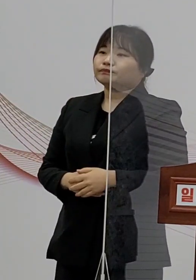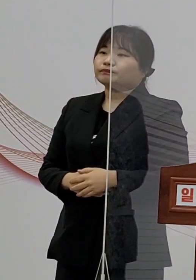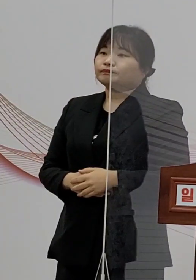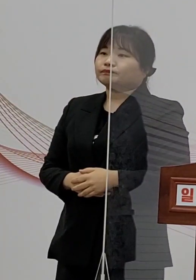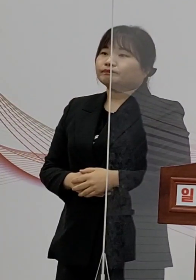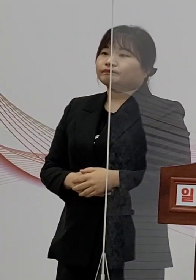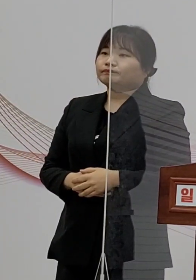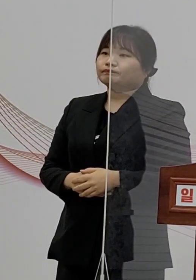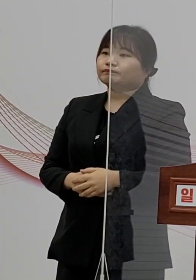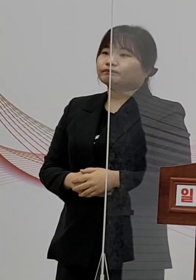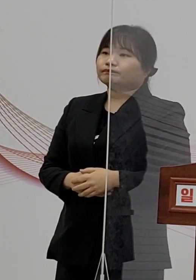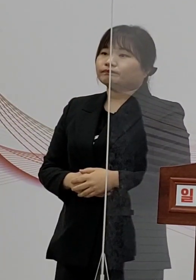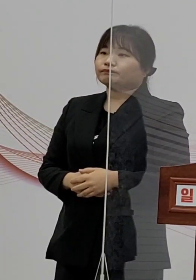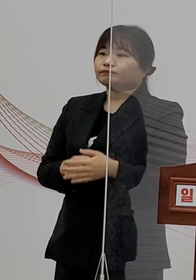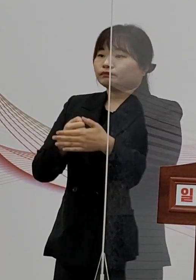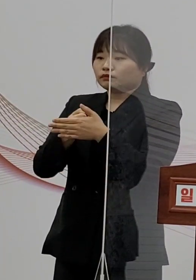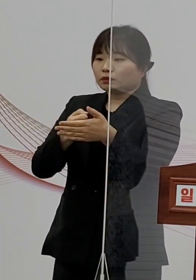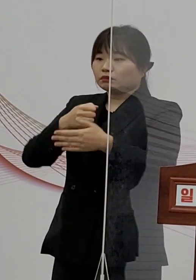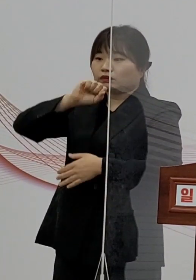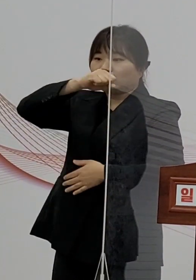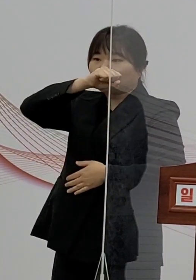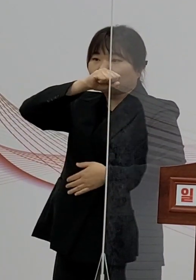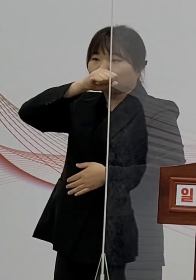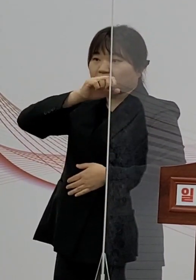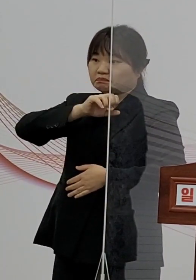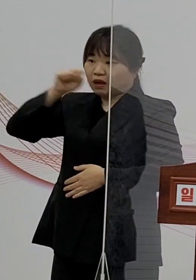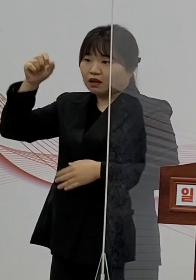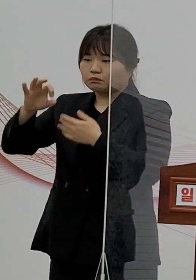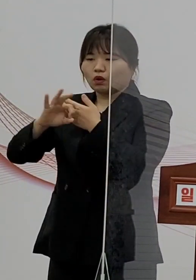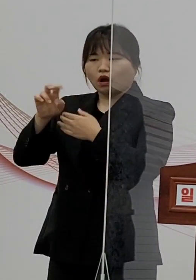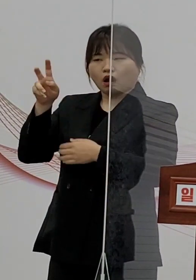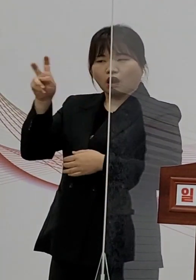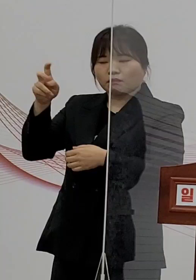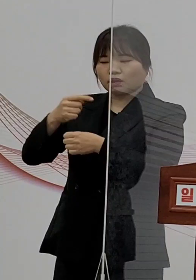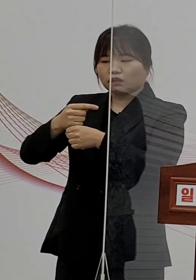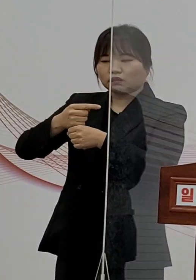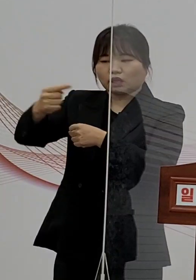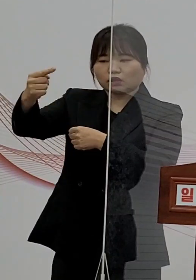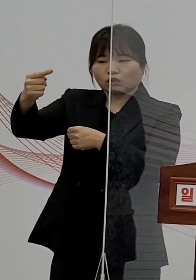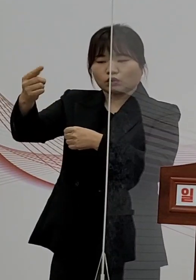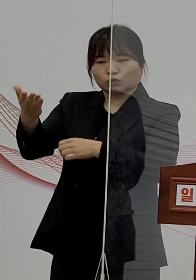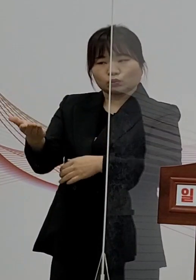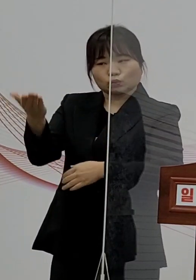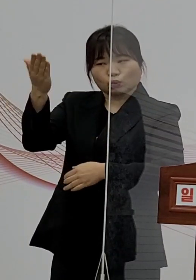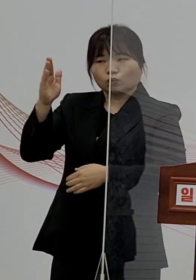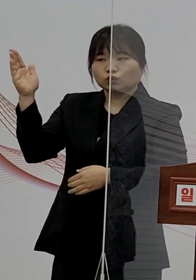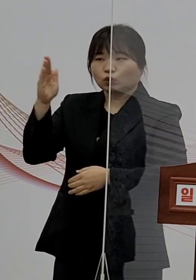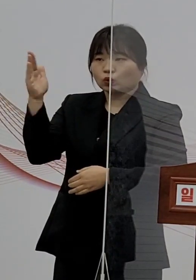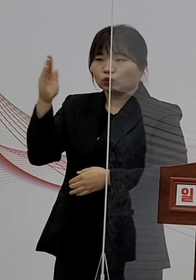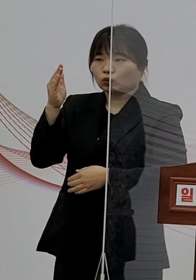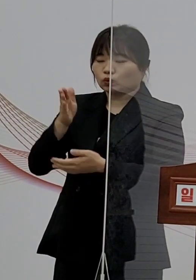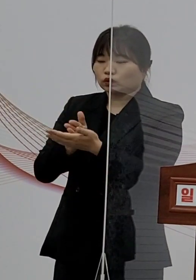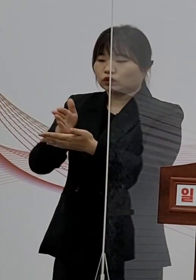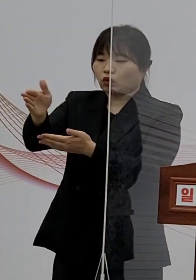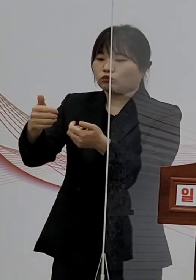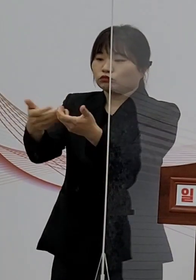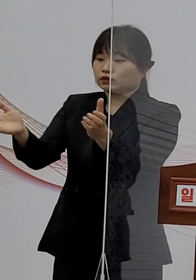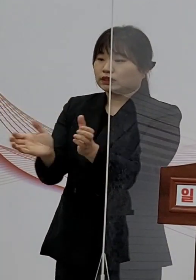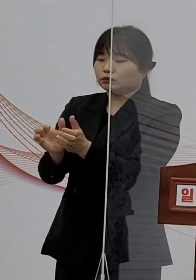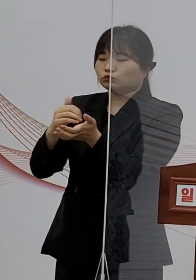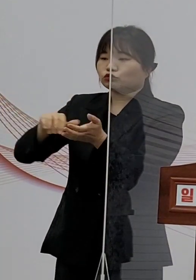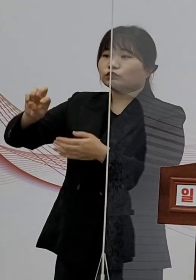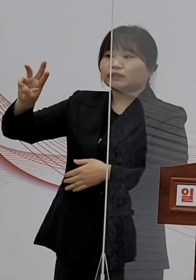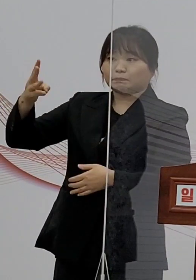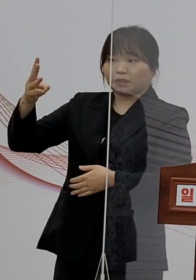그래서 예산이 반영되면 내년 초쯤에 아마 TF팀 300여 명이